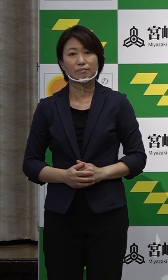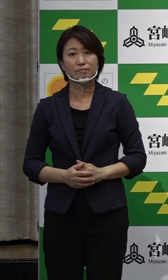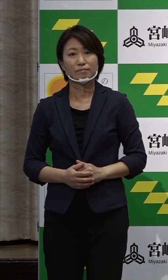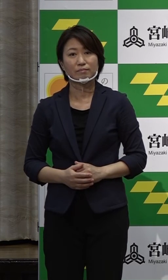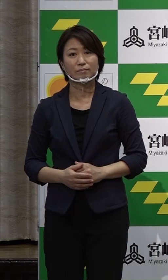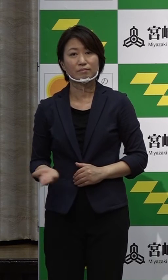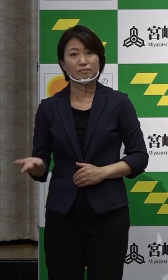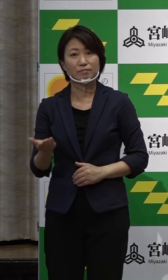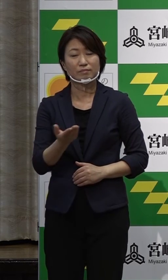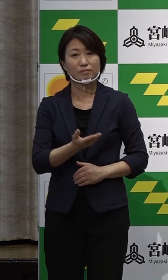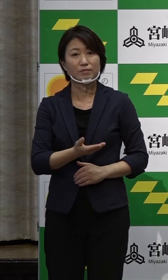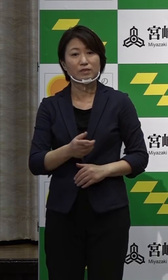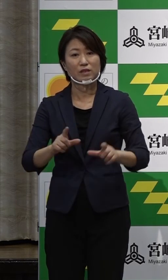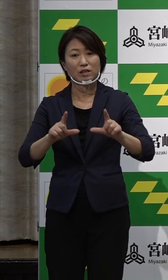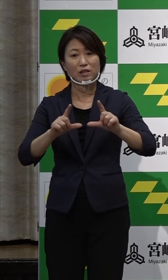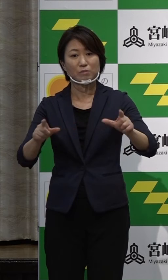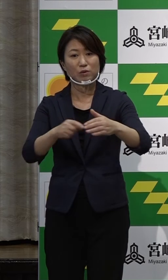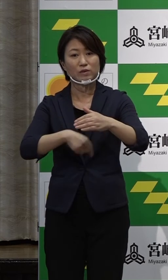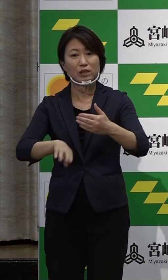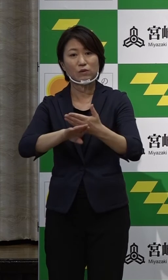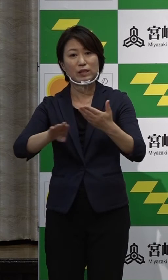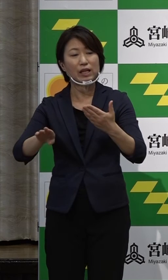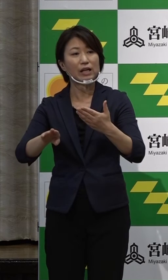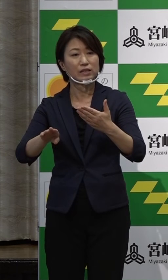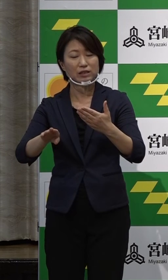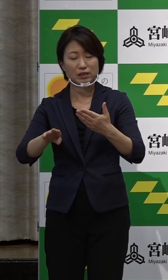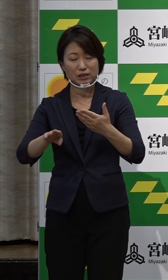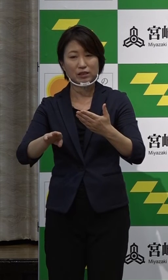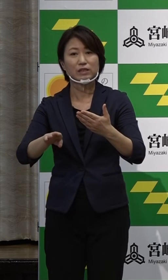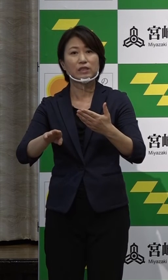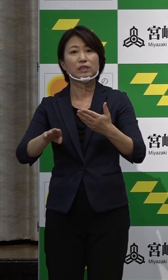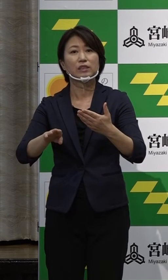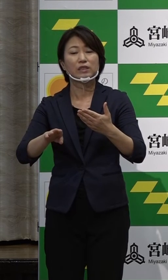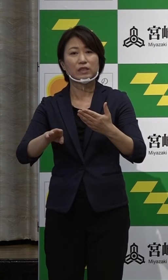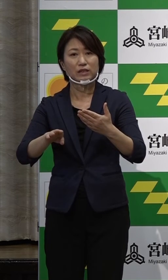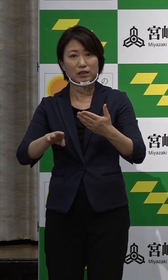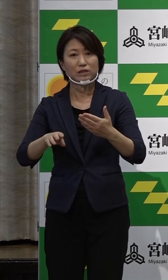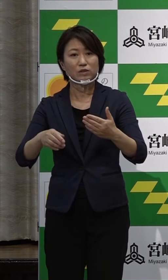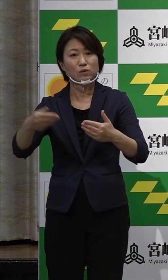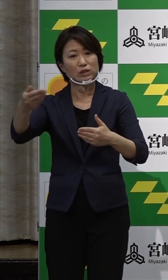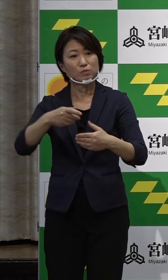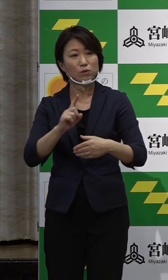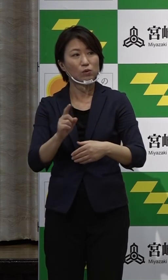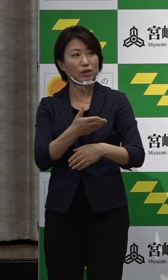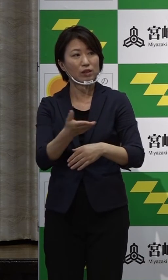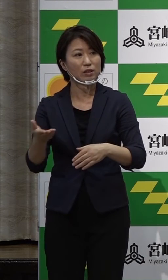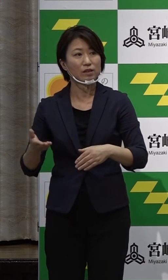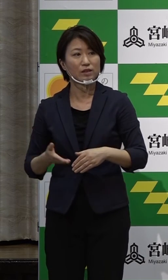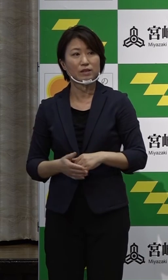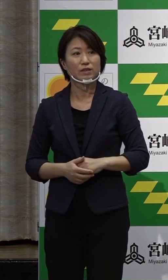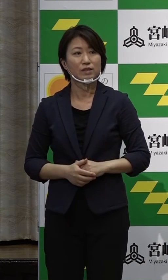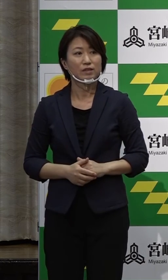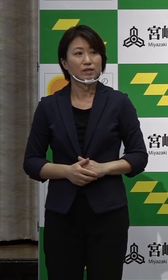それでは発表事項以外で質問がもしあれば、記者さんよろしくお願いします。